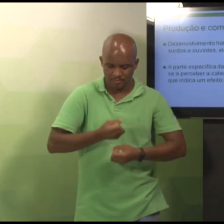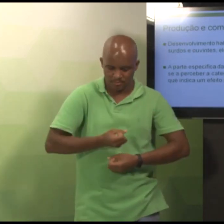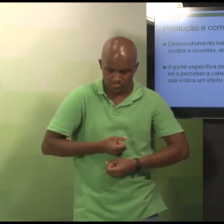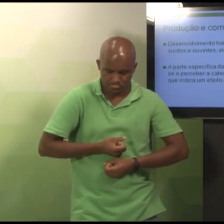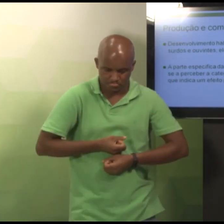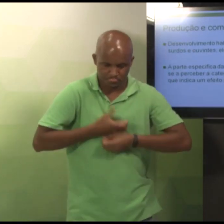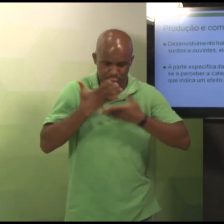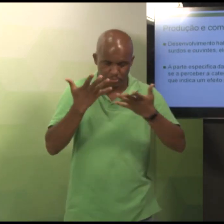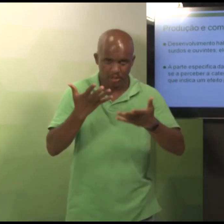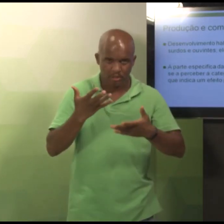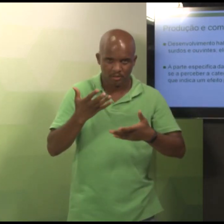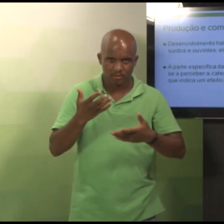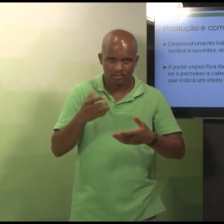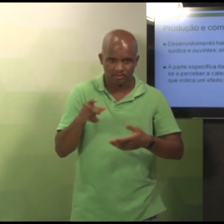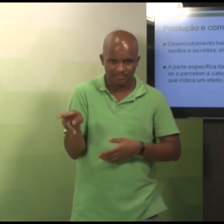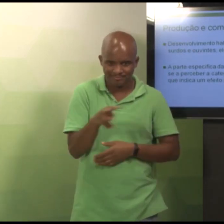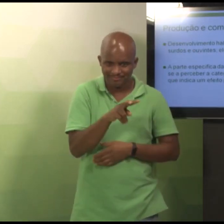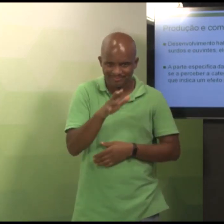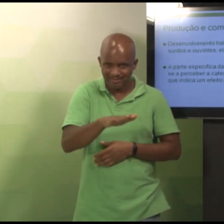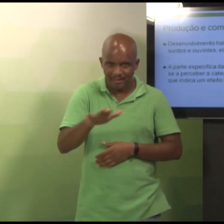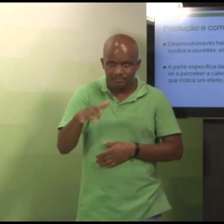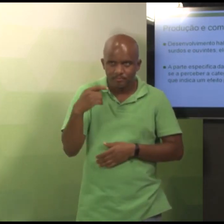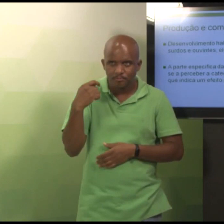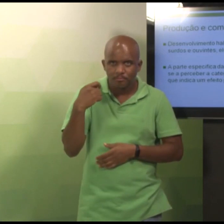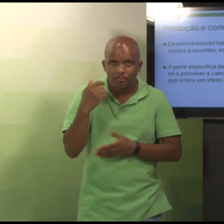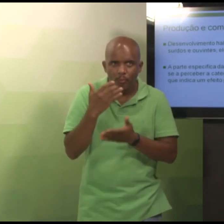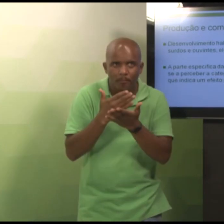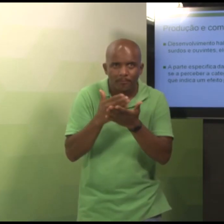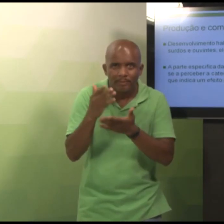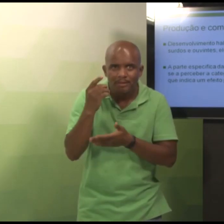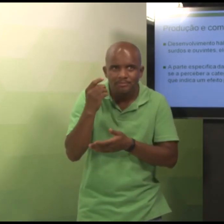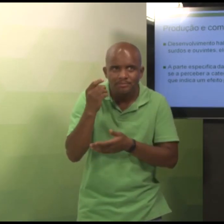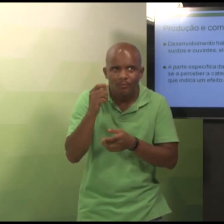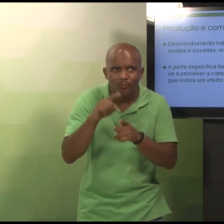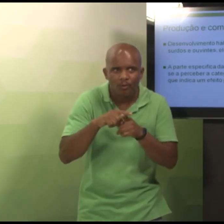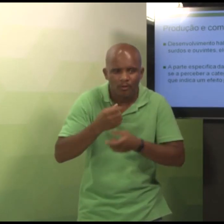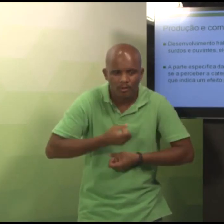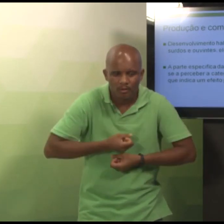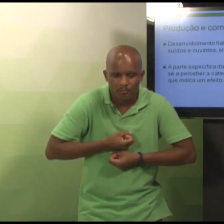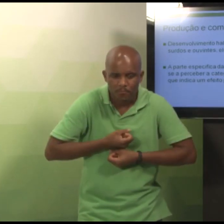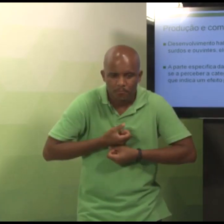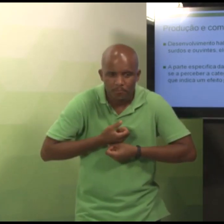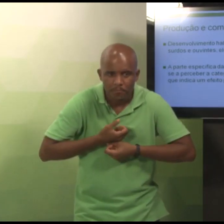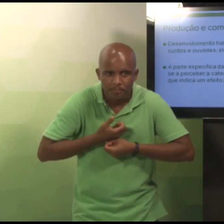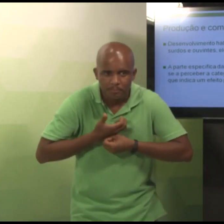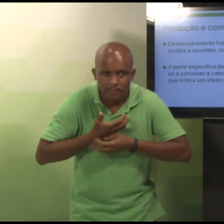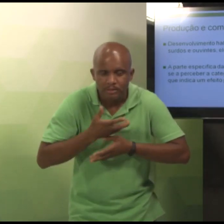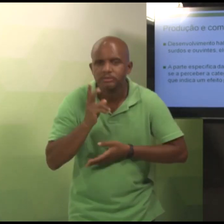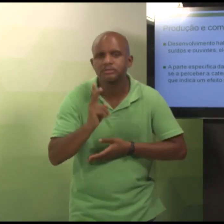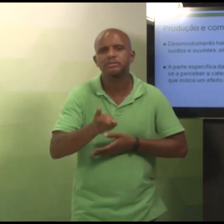O processo de produção por essas crianças começam